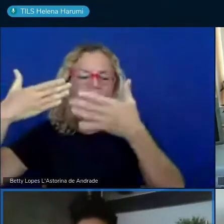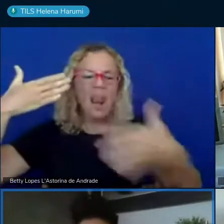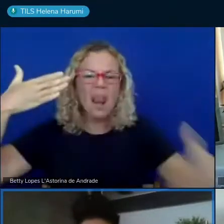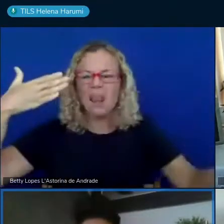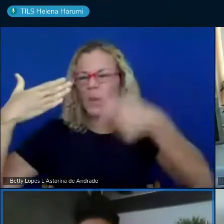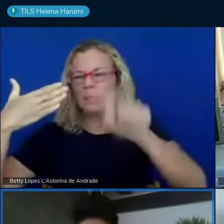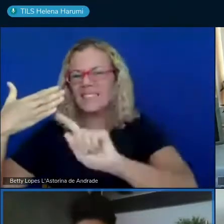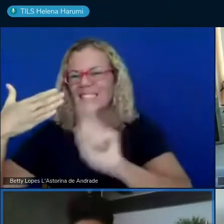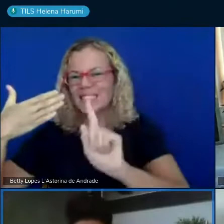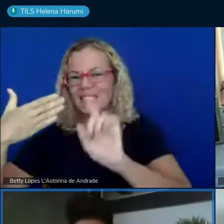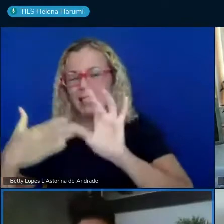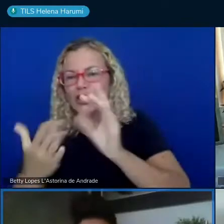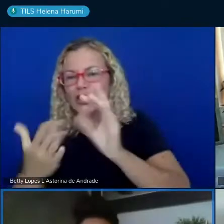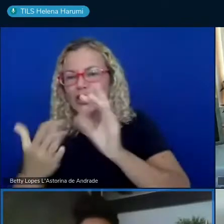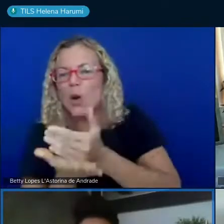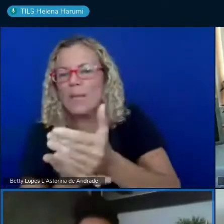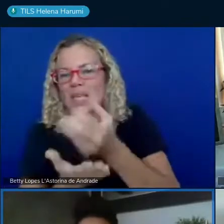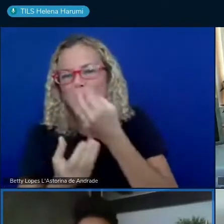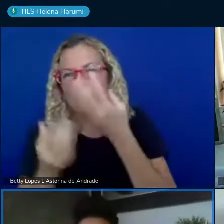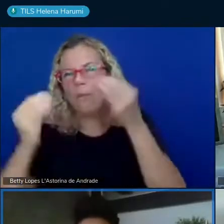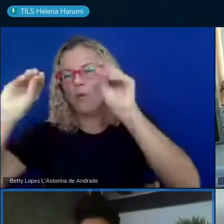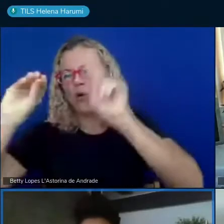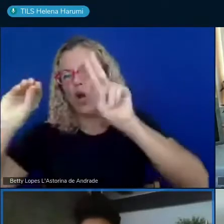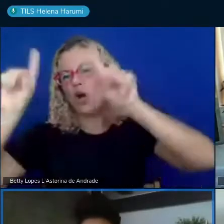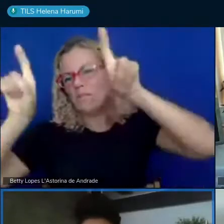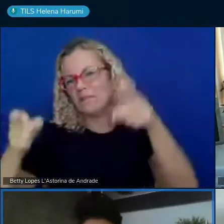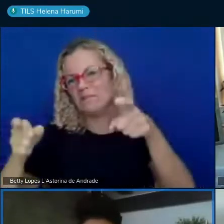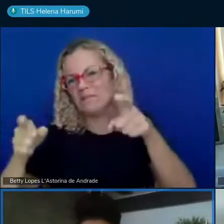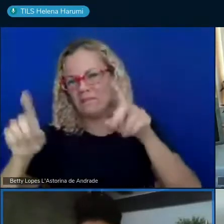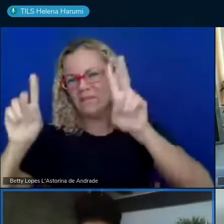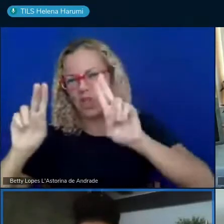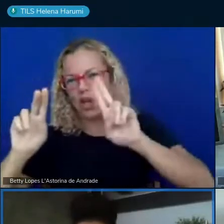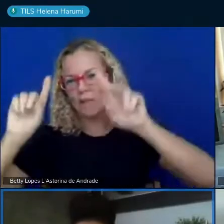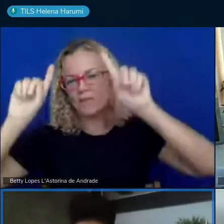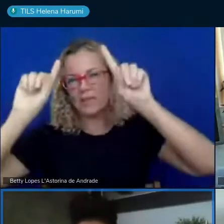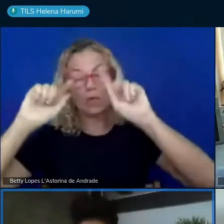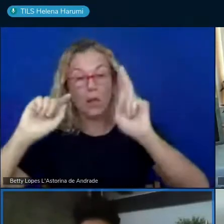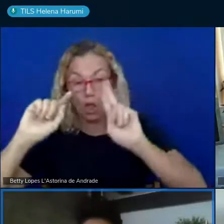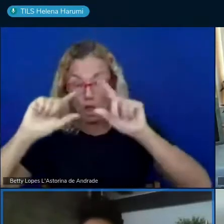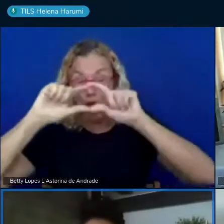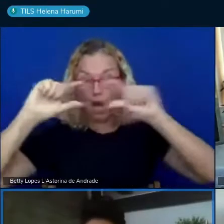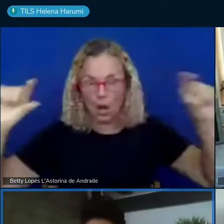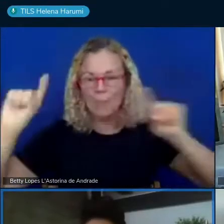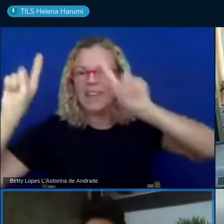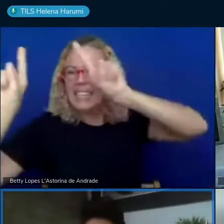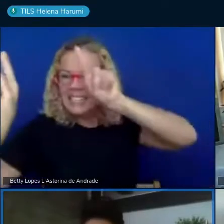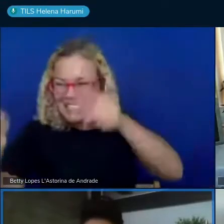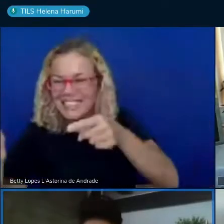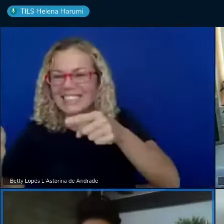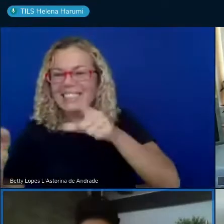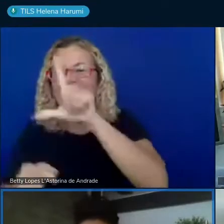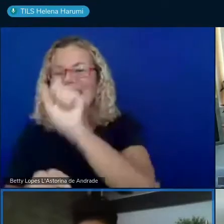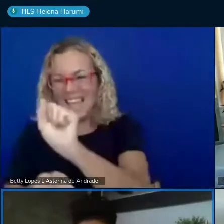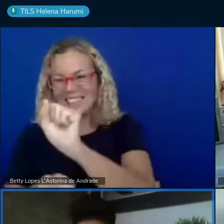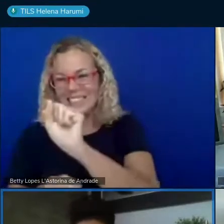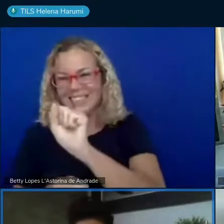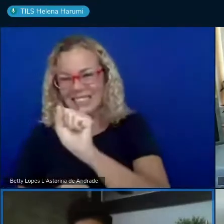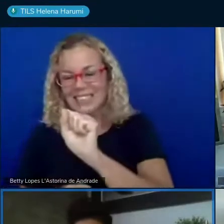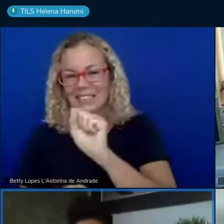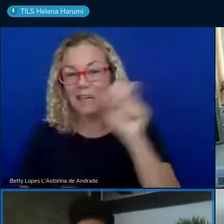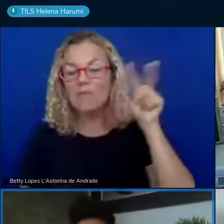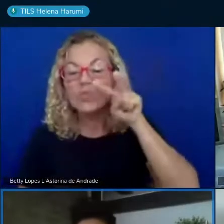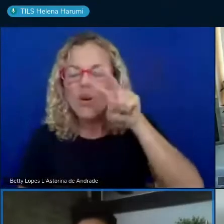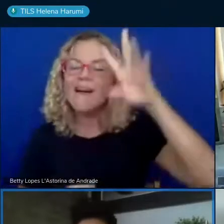terminologia. Mas se outras pessoas de outras áreas estão lendo o seu trabalho, às vezes seria importante colocar por